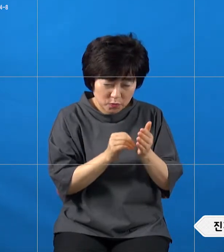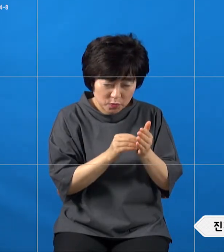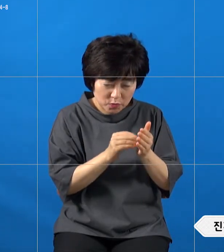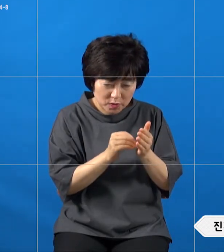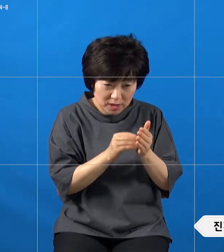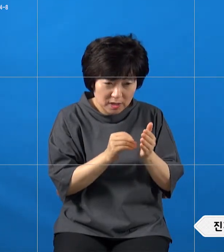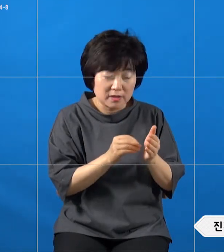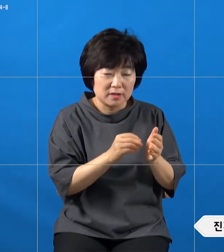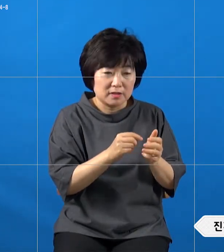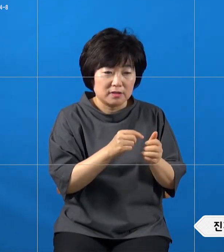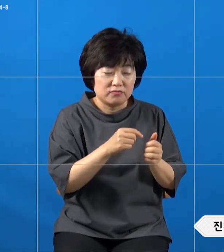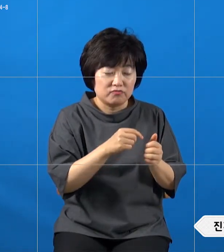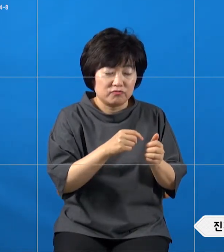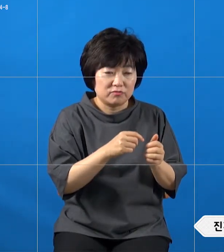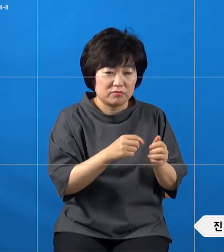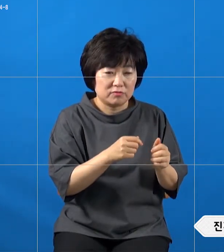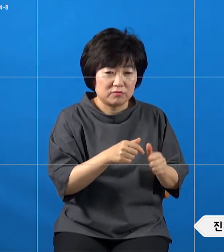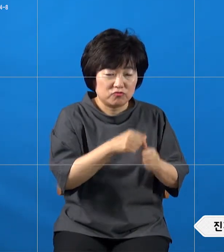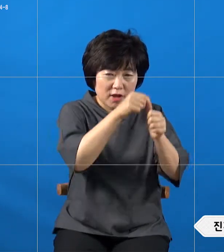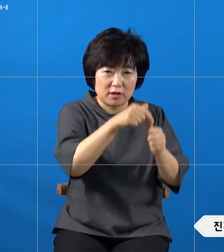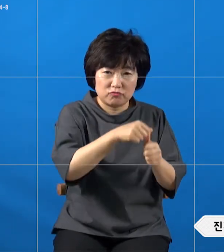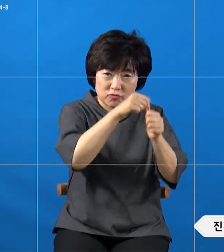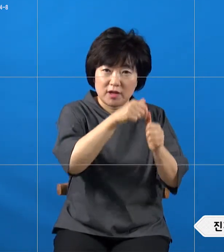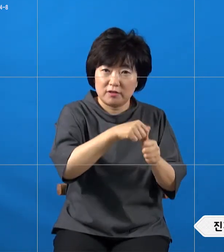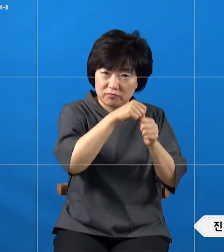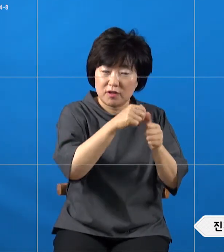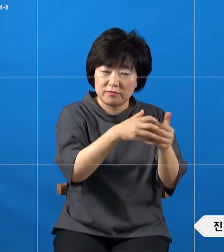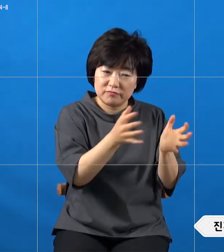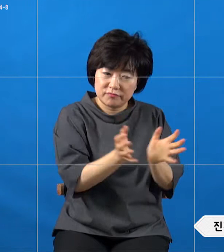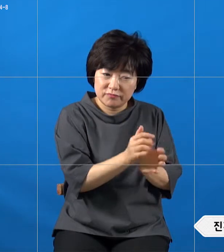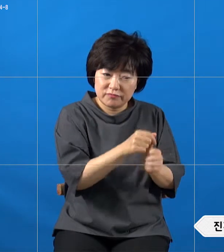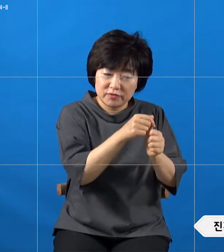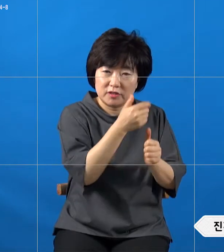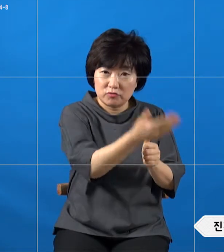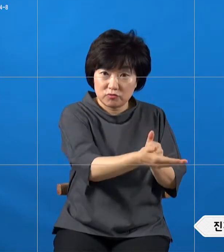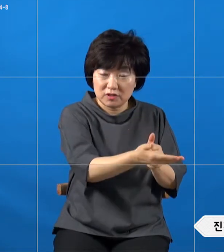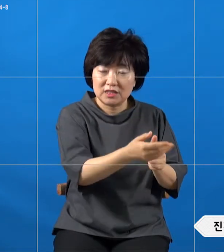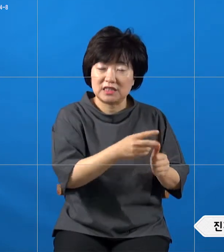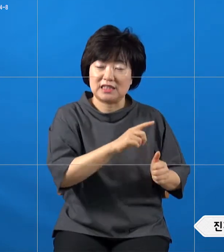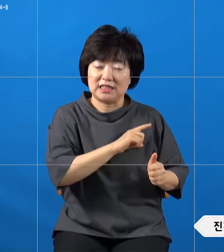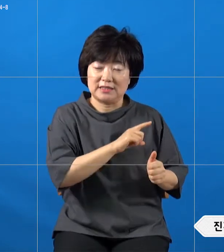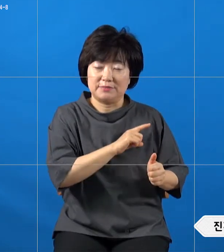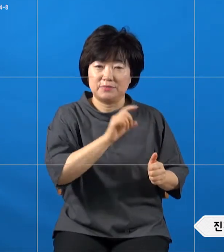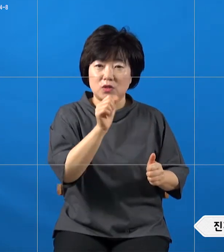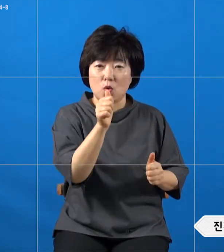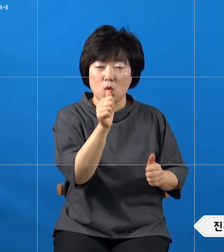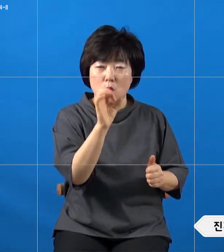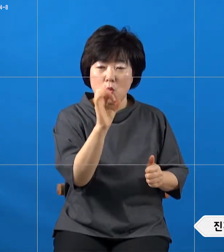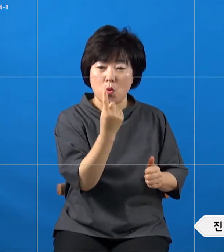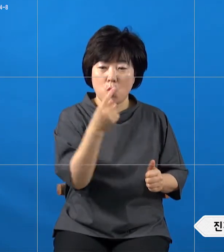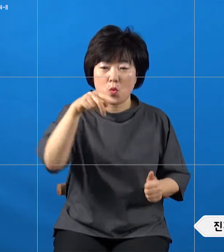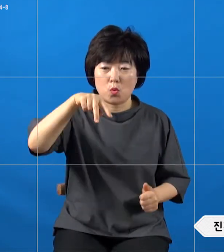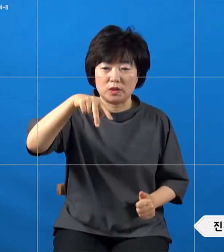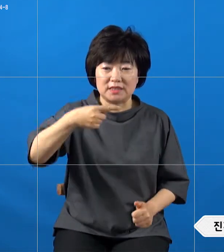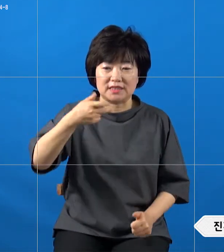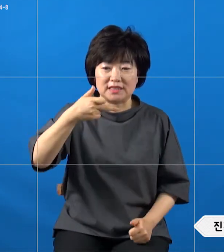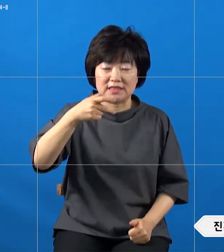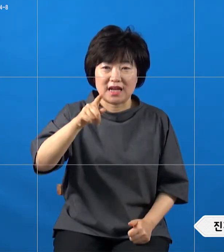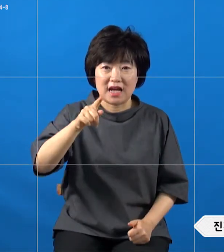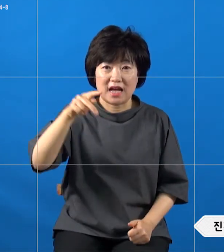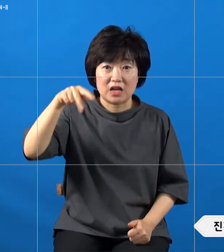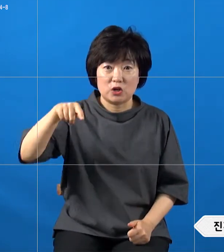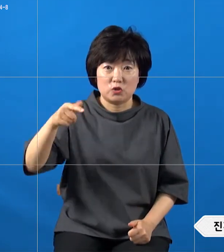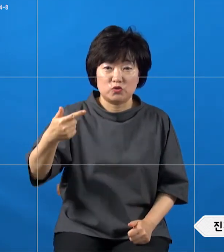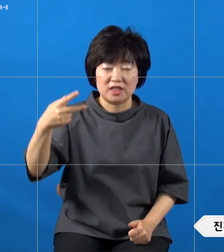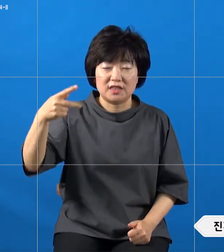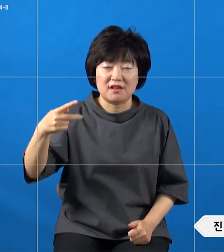기억하고 있습니다. 오스카 쉰들러의 무덤을 이스라엘 시온에